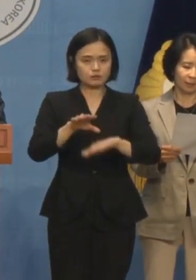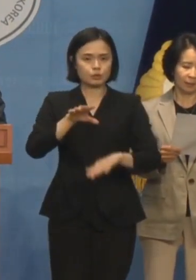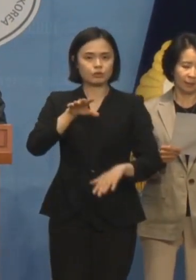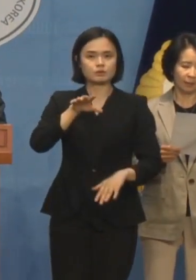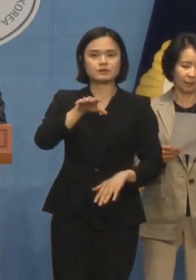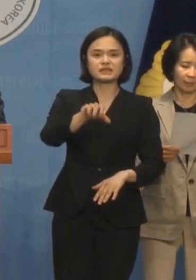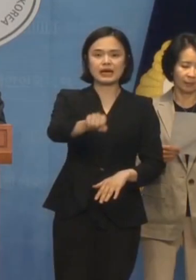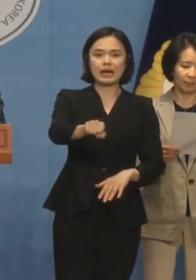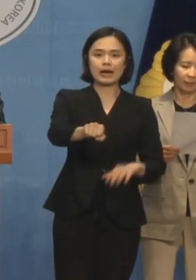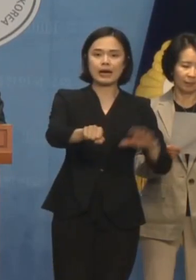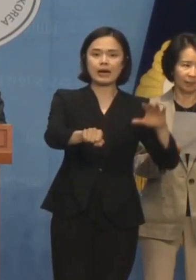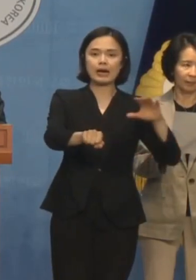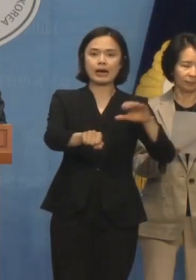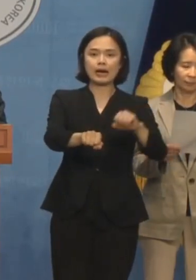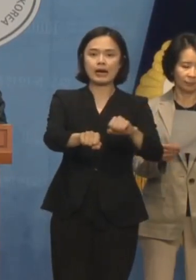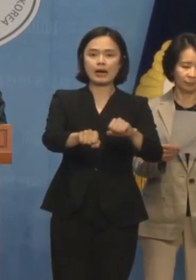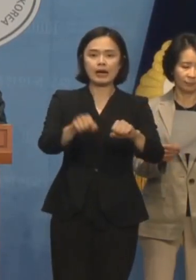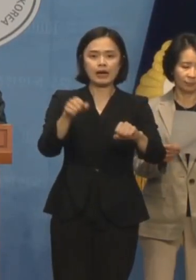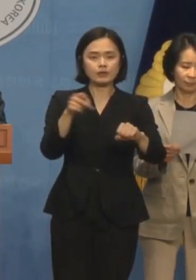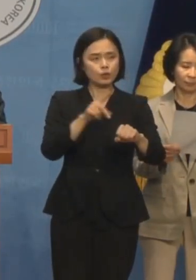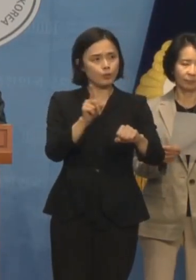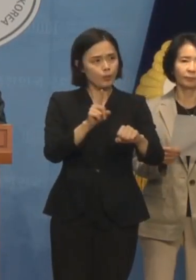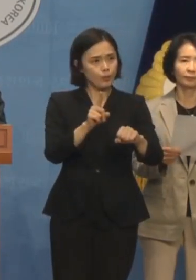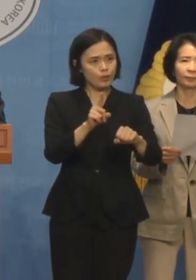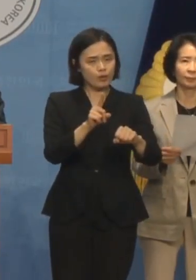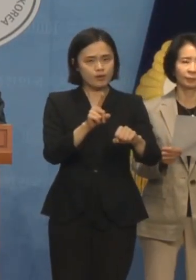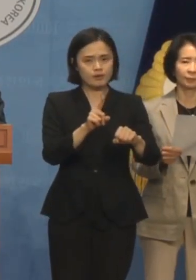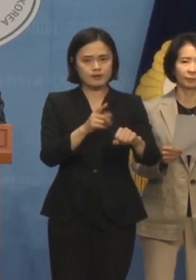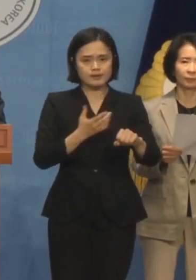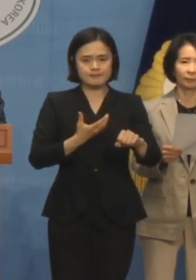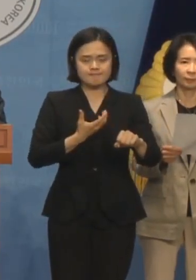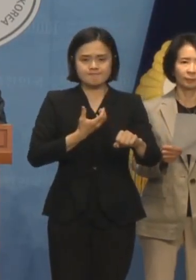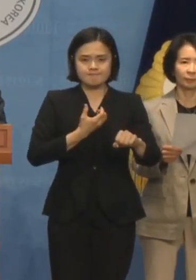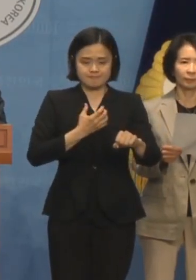사적 복수의 장으로 전락할 위기를 절감했습니다.